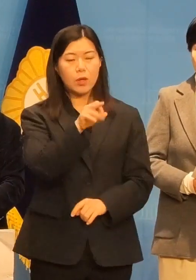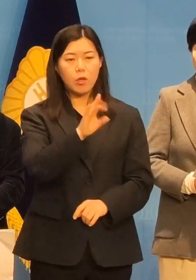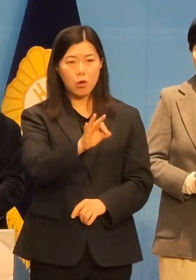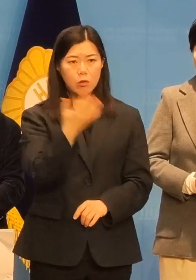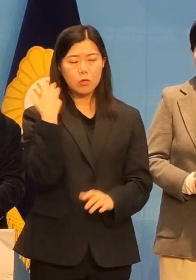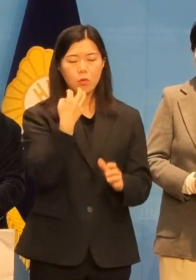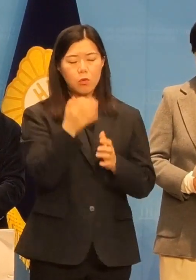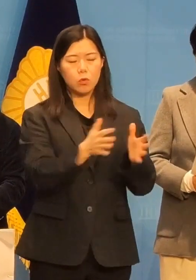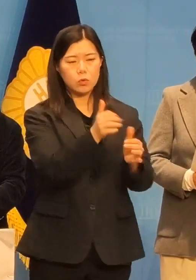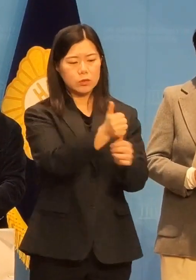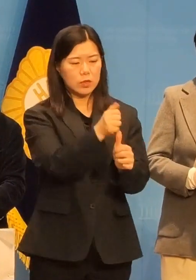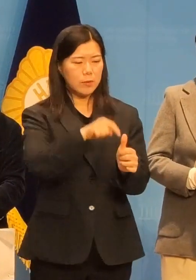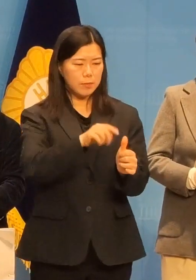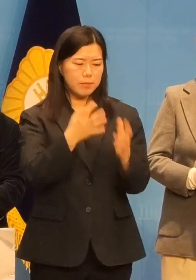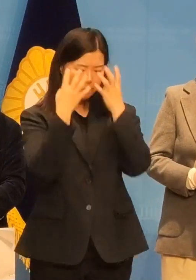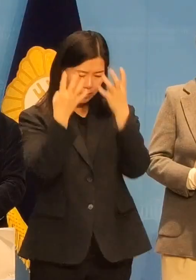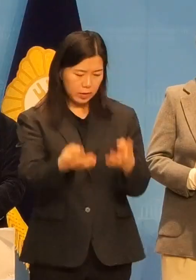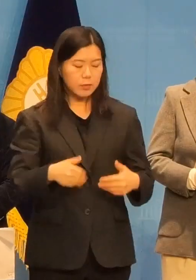합니다.